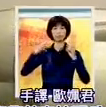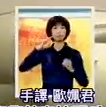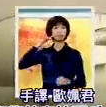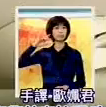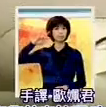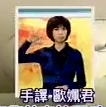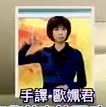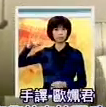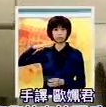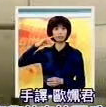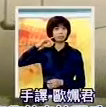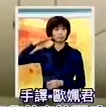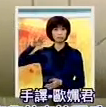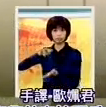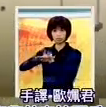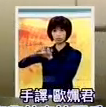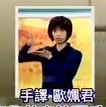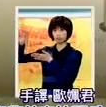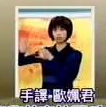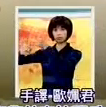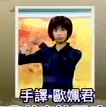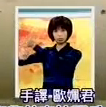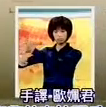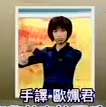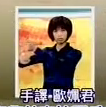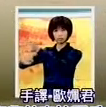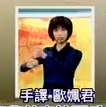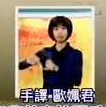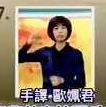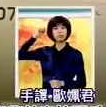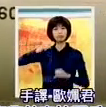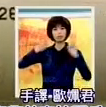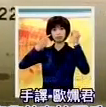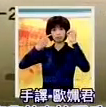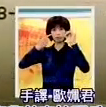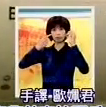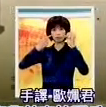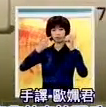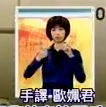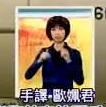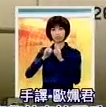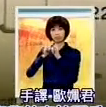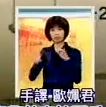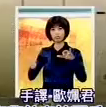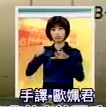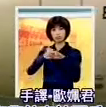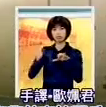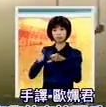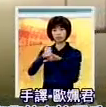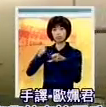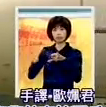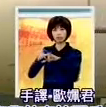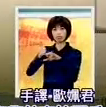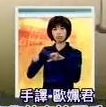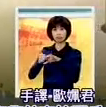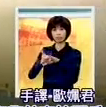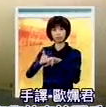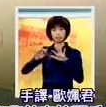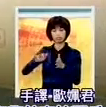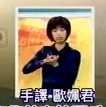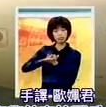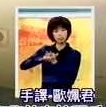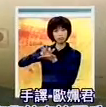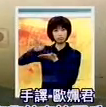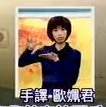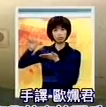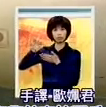山直飞上海，而稍早在6点钟的时候呢，已经乘客都陆陆续续报到。这个今天的飞机呢